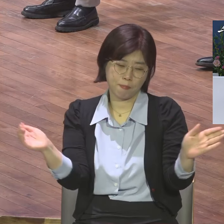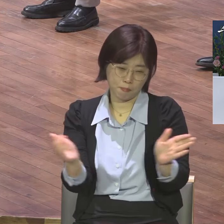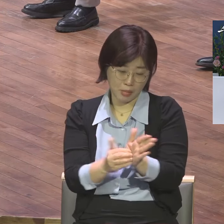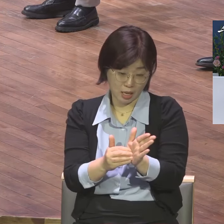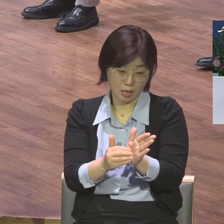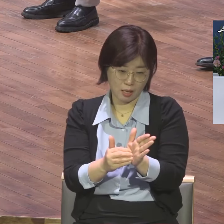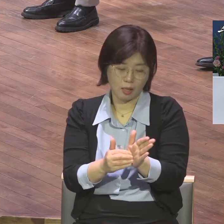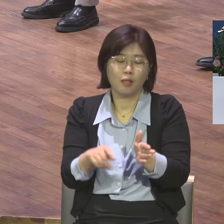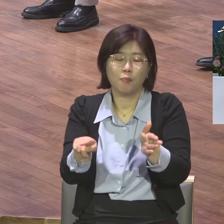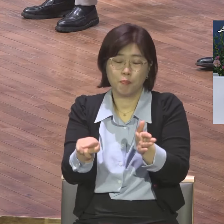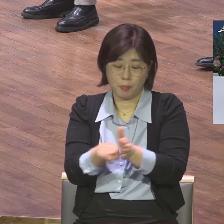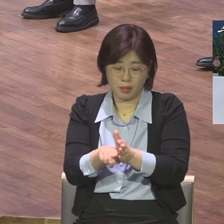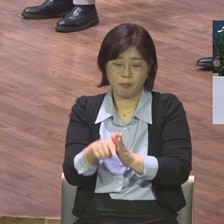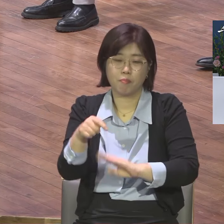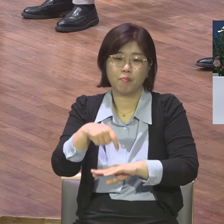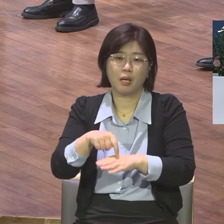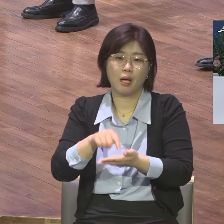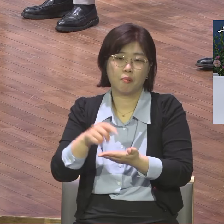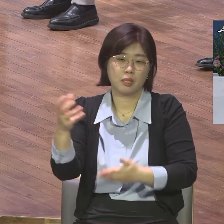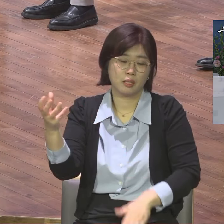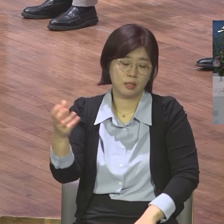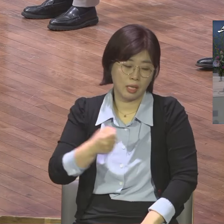파수꾼 함께 찬양하겠습니다.